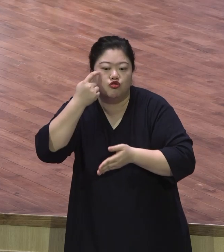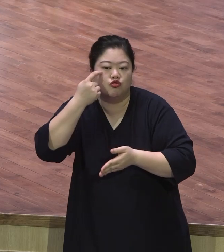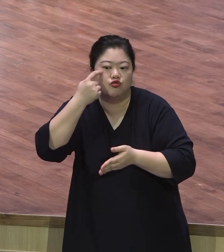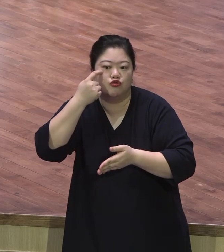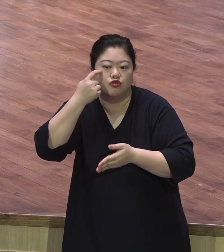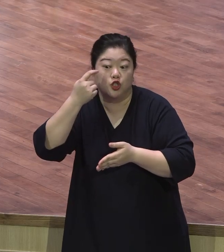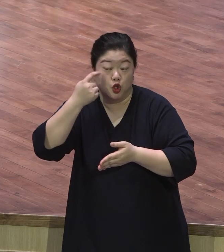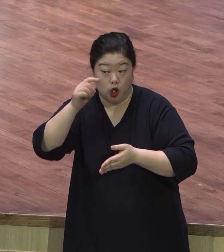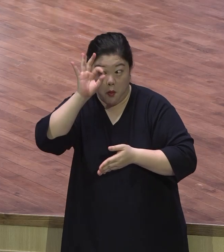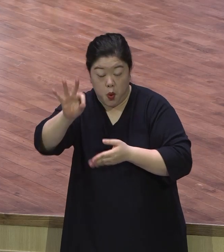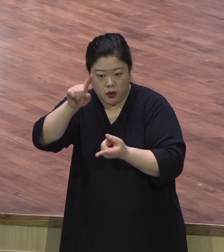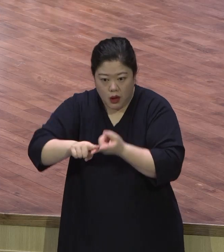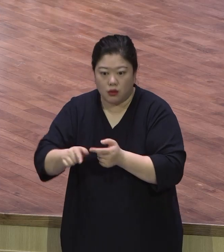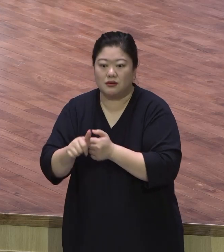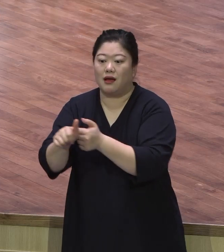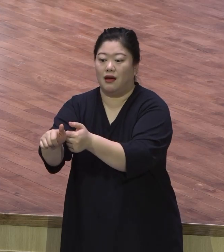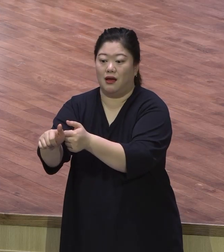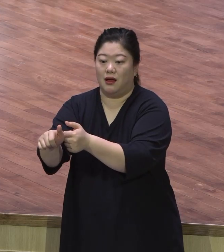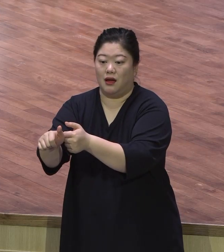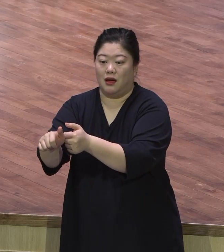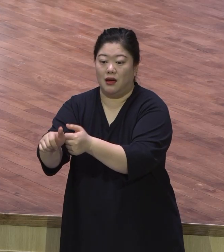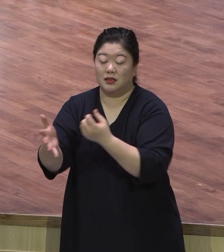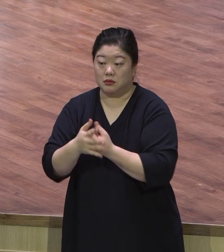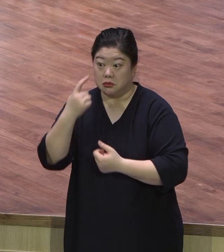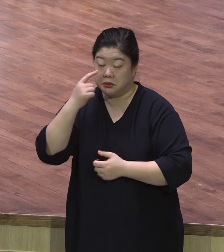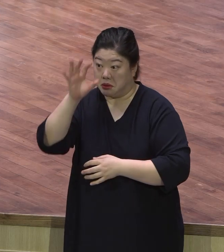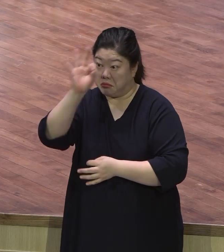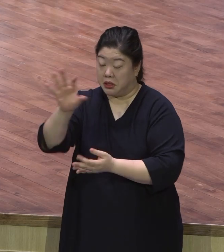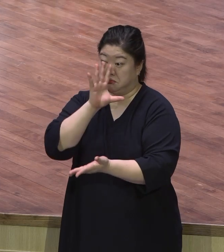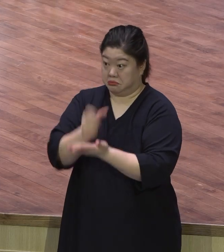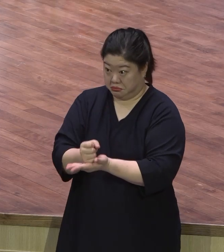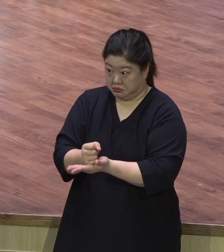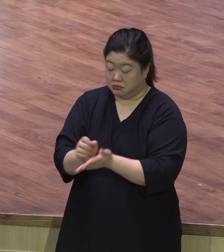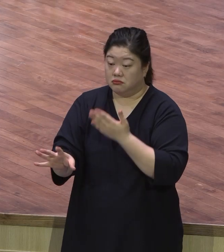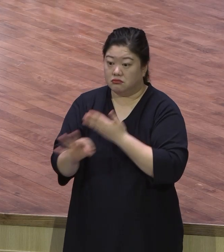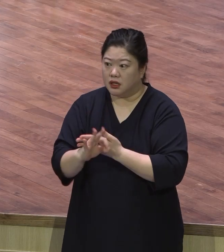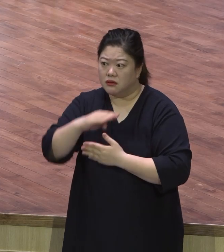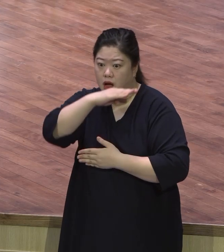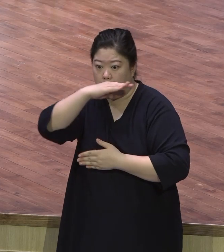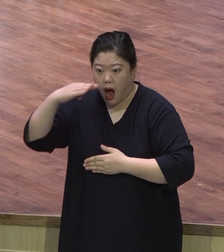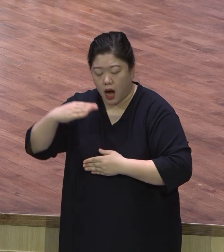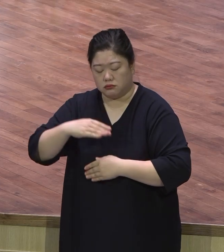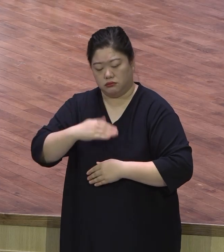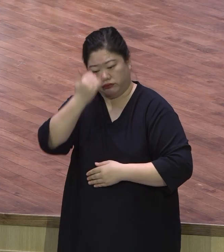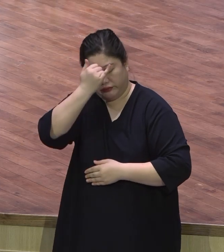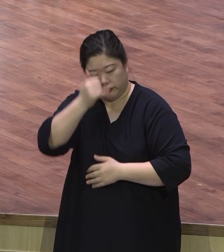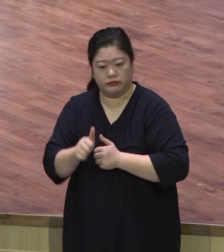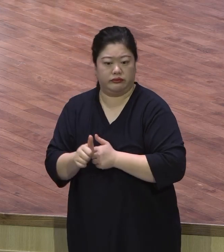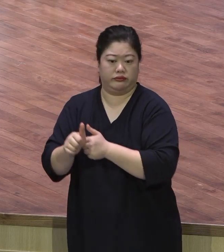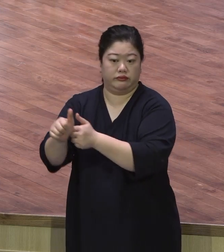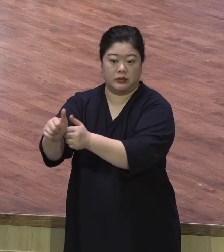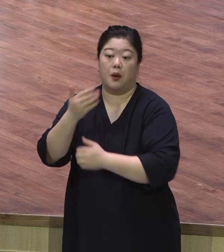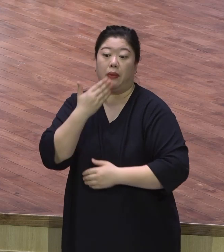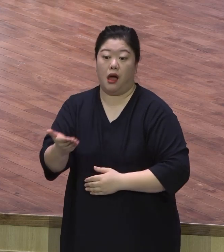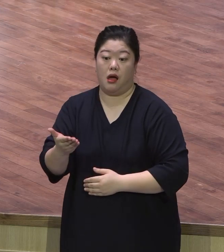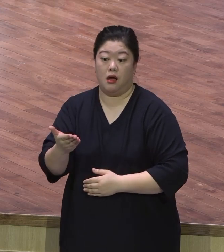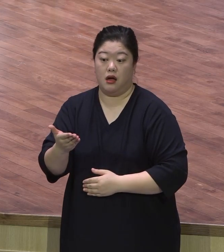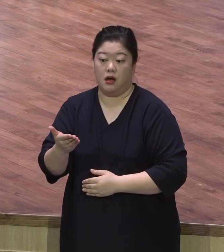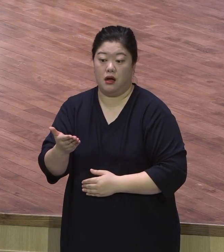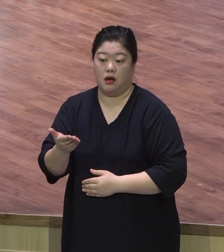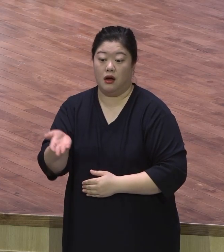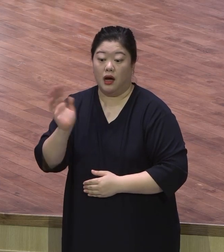인간의 성한 상태로 있으면 바람직한